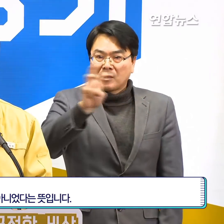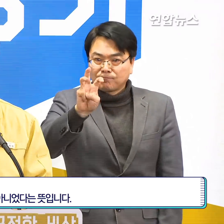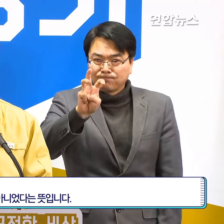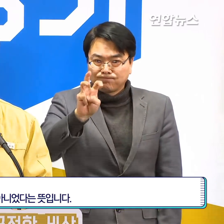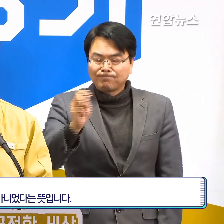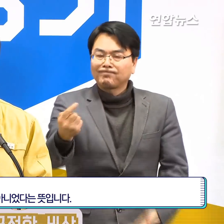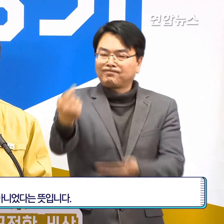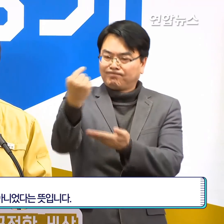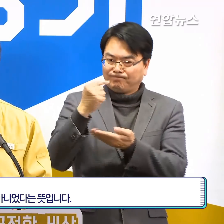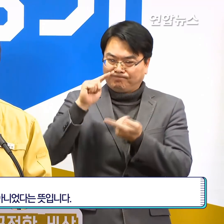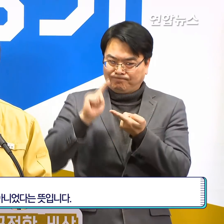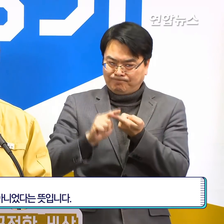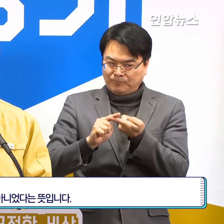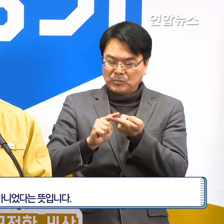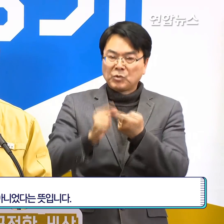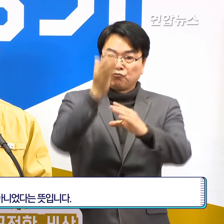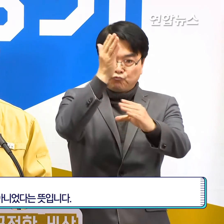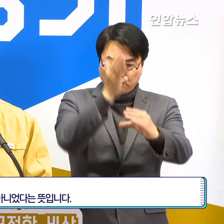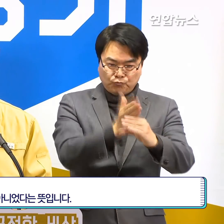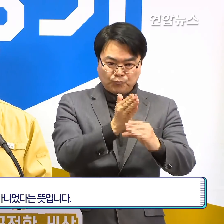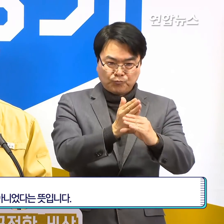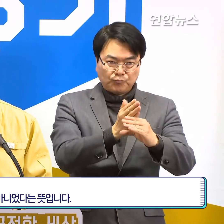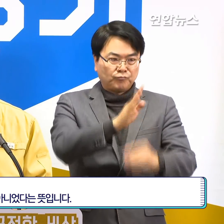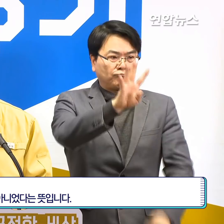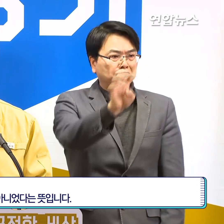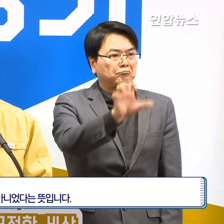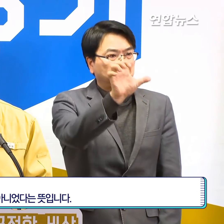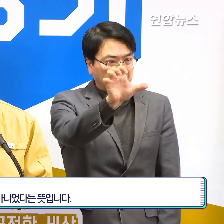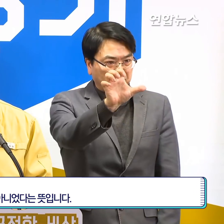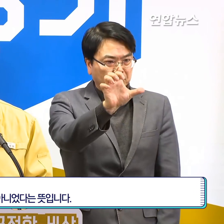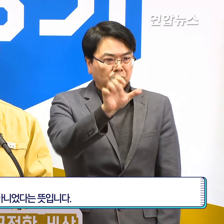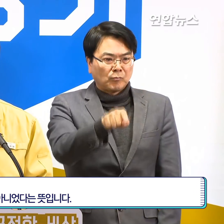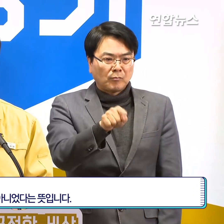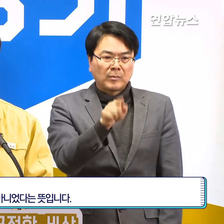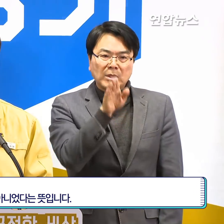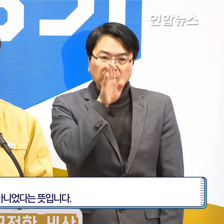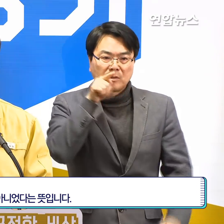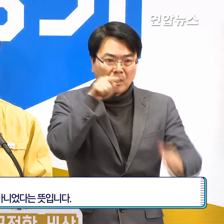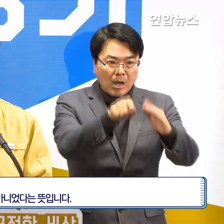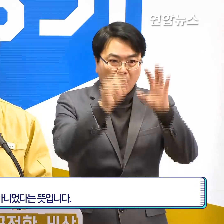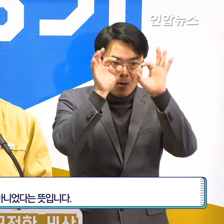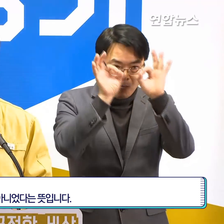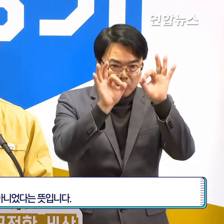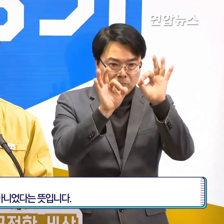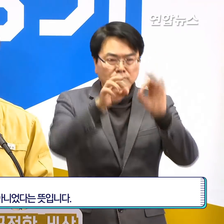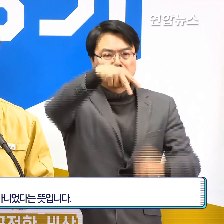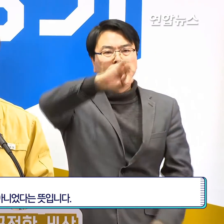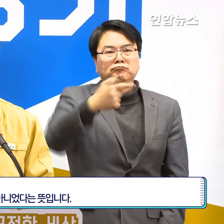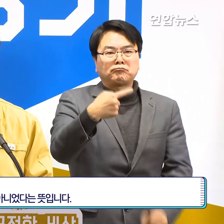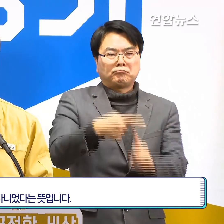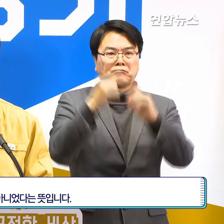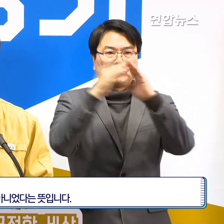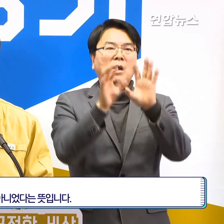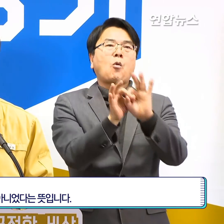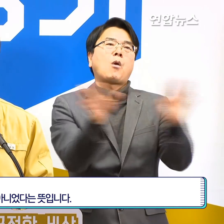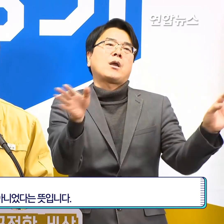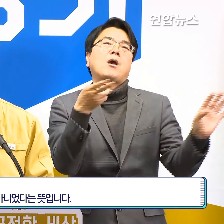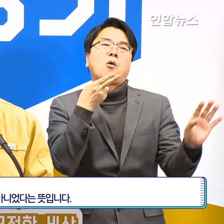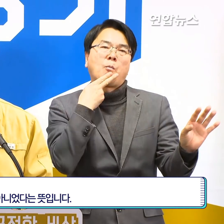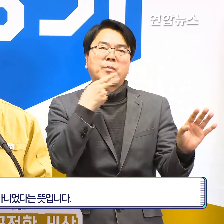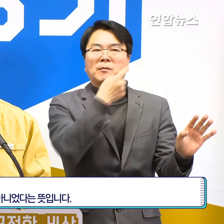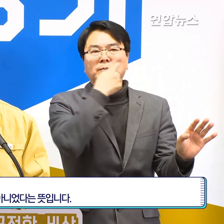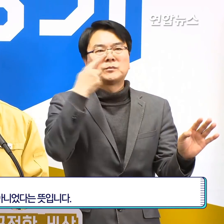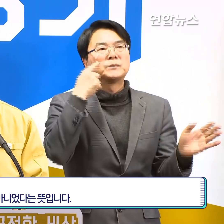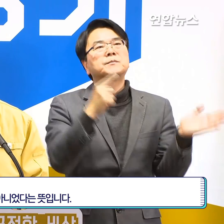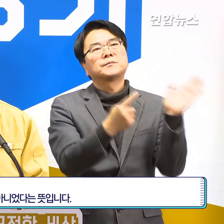239곳 제시된 곳 중에서 45곳은 현장 조사를 해보니 신천지 시설이 아니었다라는